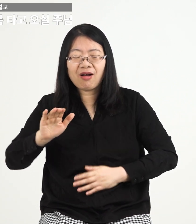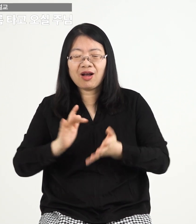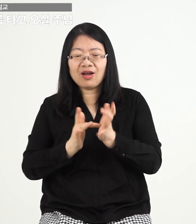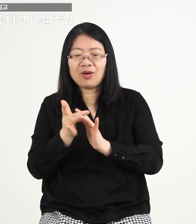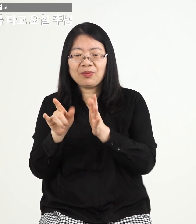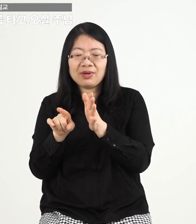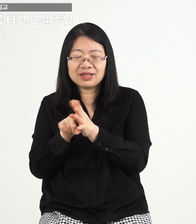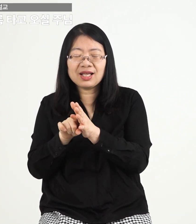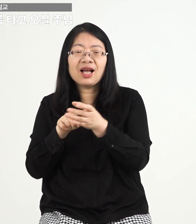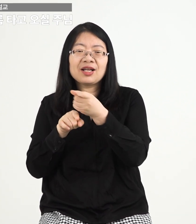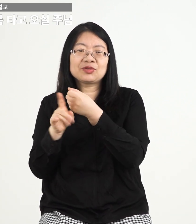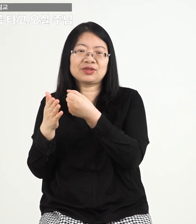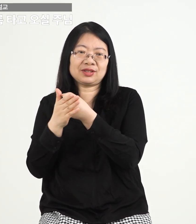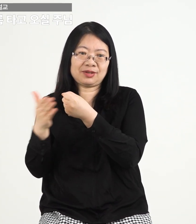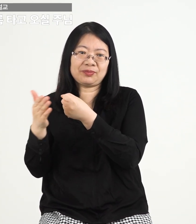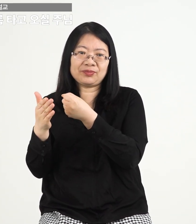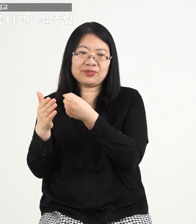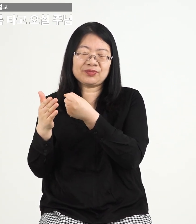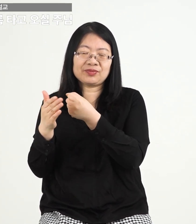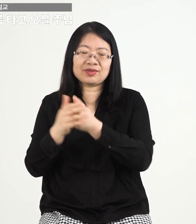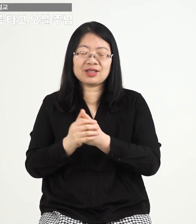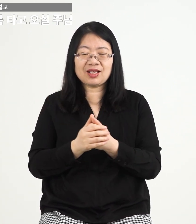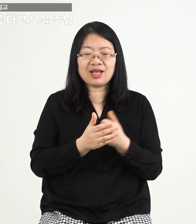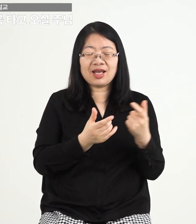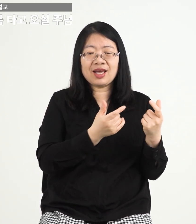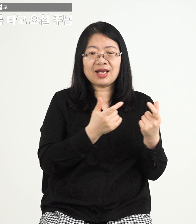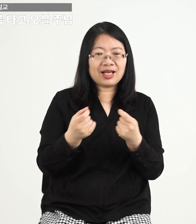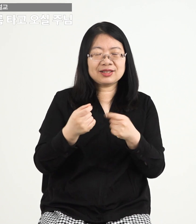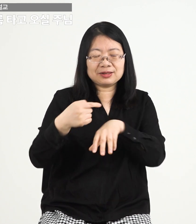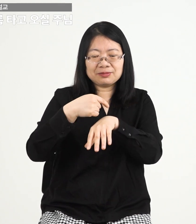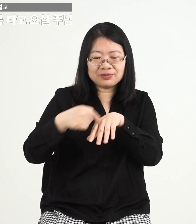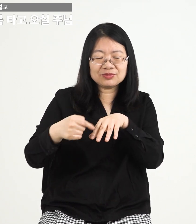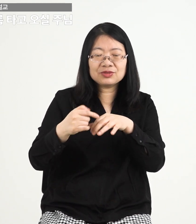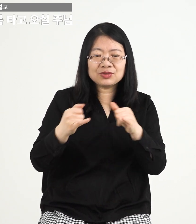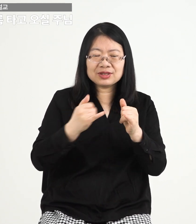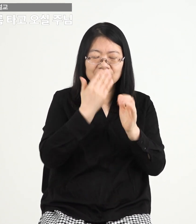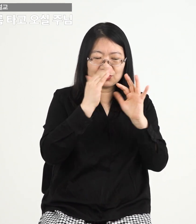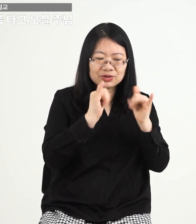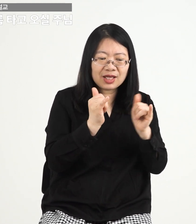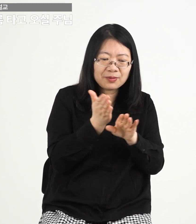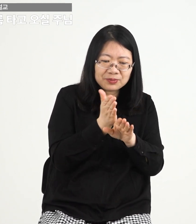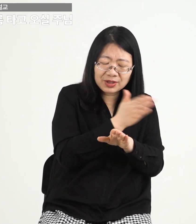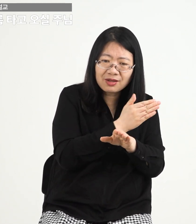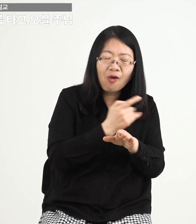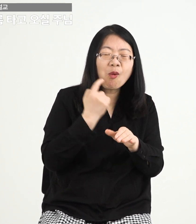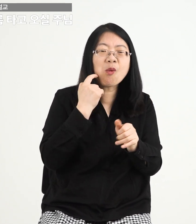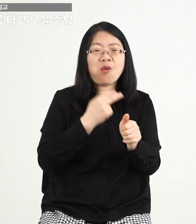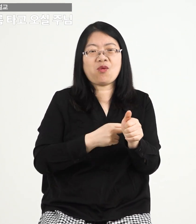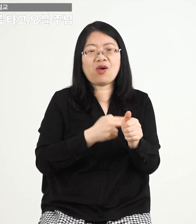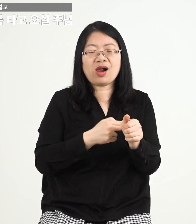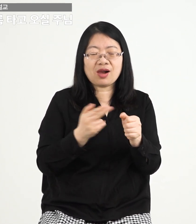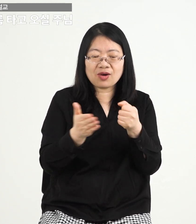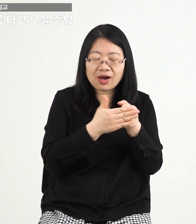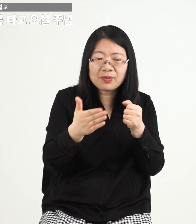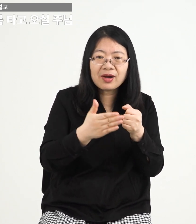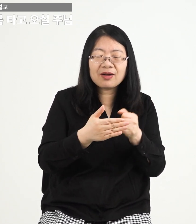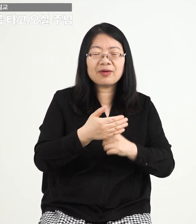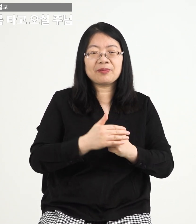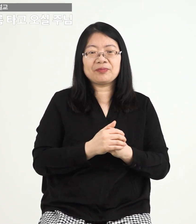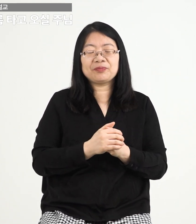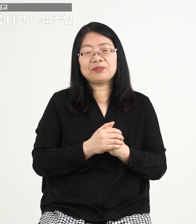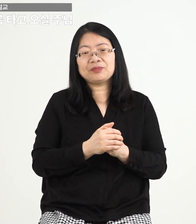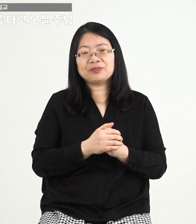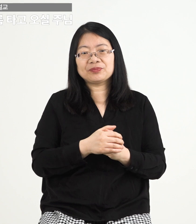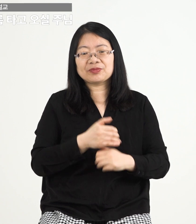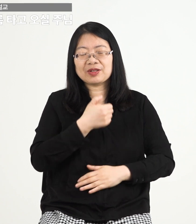그리스도를 믿는다는 이유로 정통 유대인들에 의해서 또 거짓 교사들에 의해서